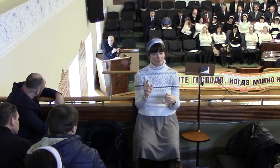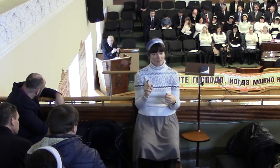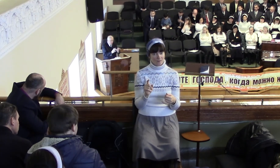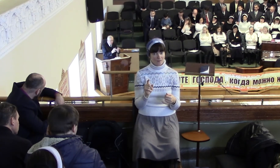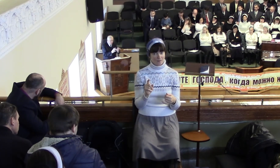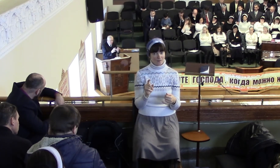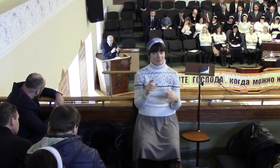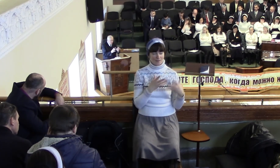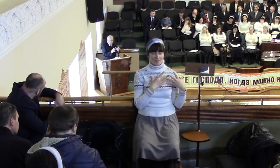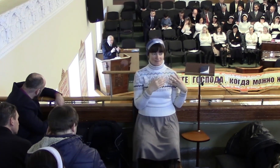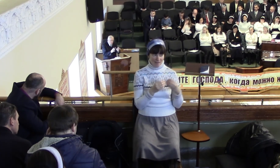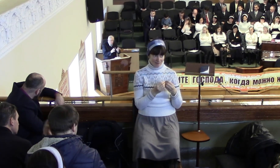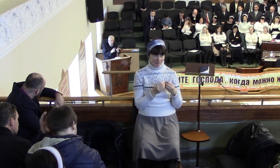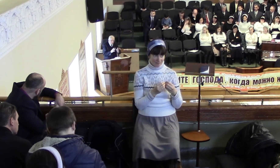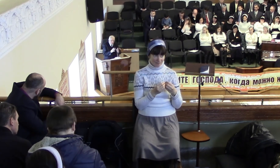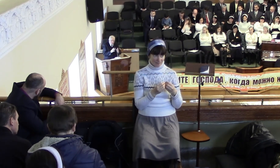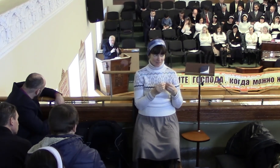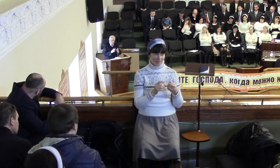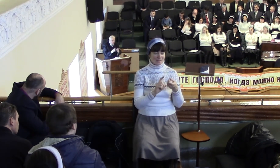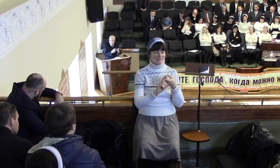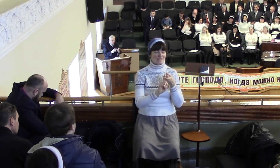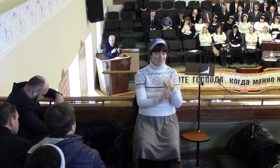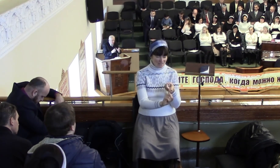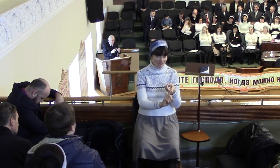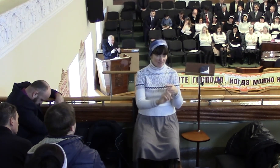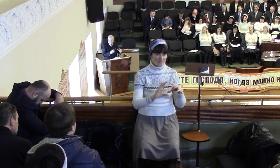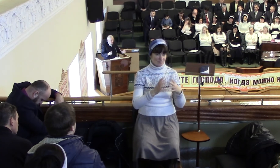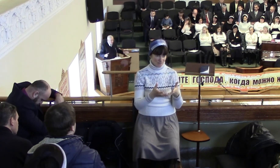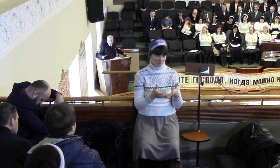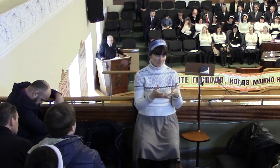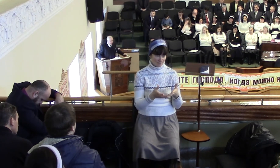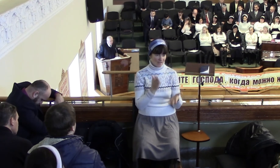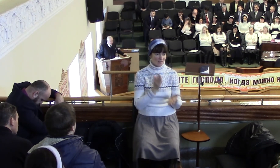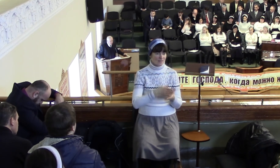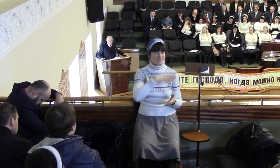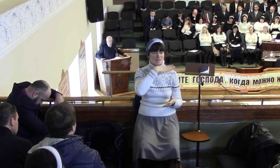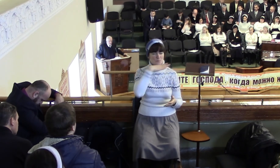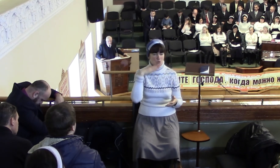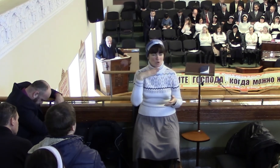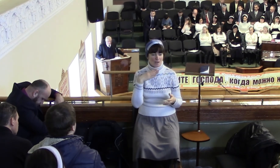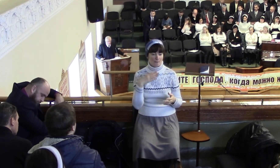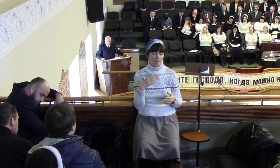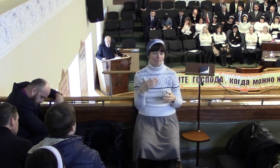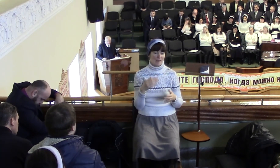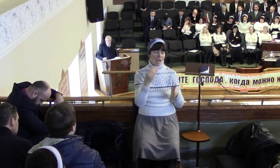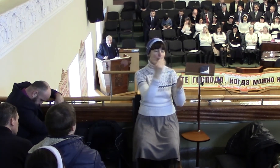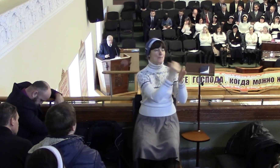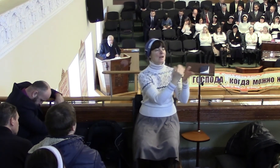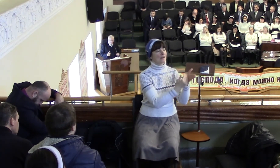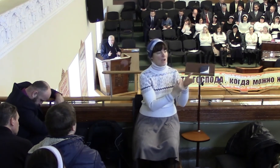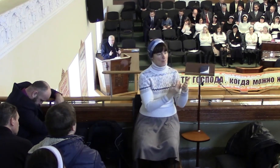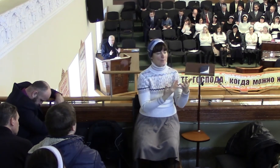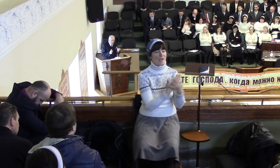и церковью. Поэтому столько программ придумано. Поэтому столько придумано сегодня фильмов.